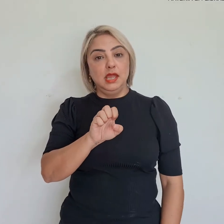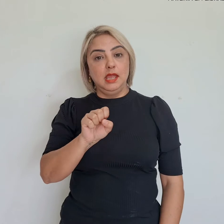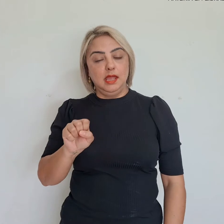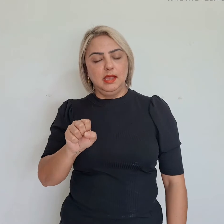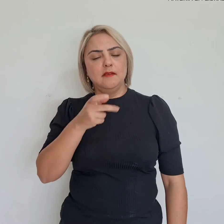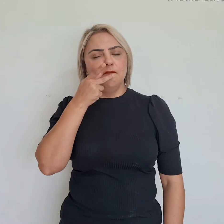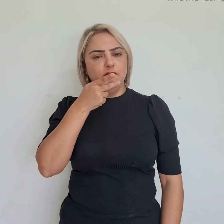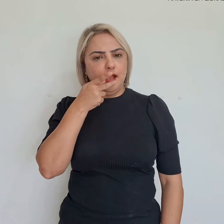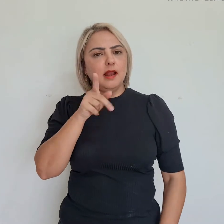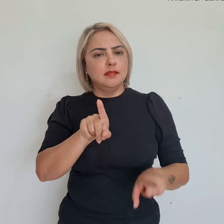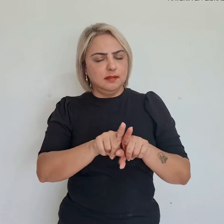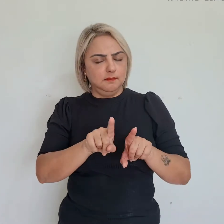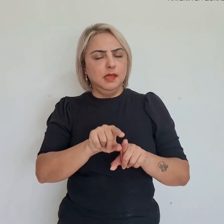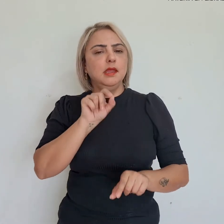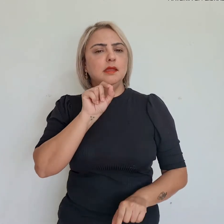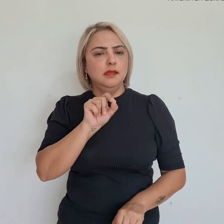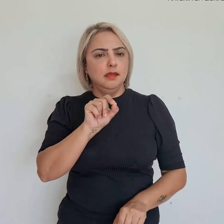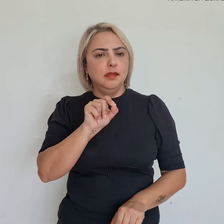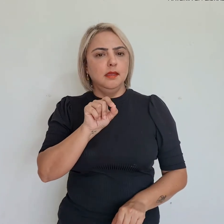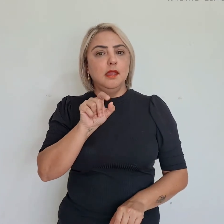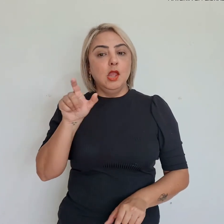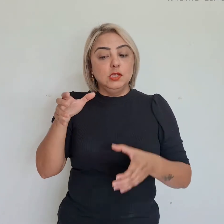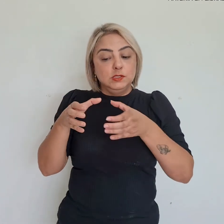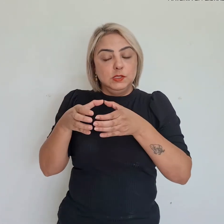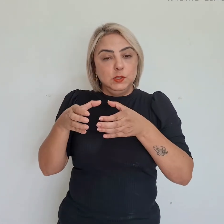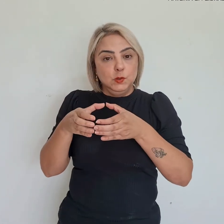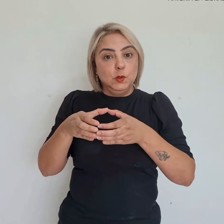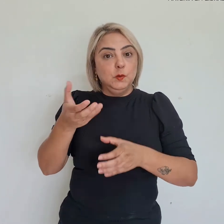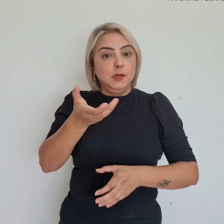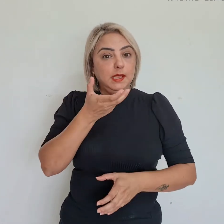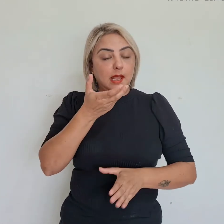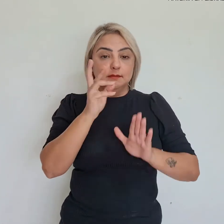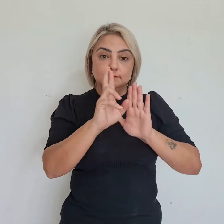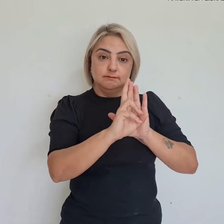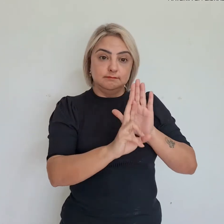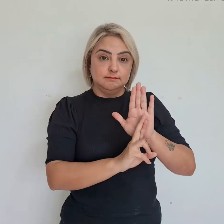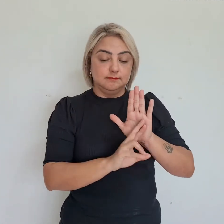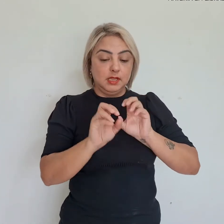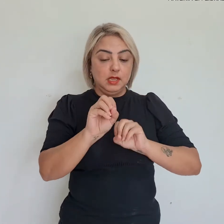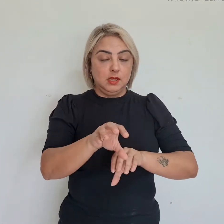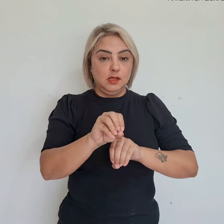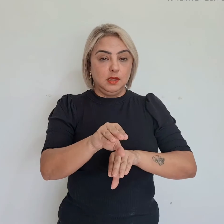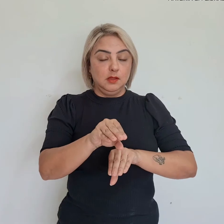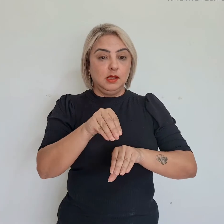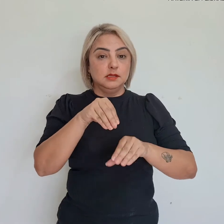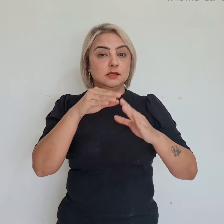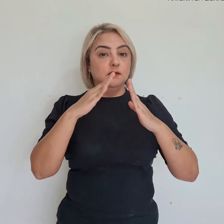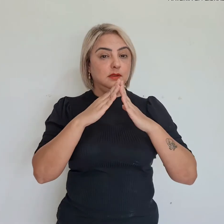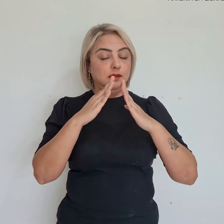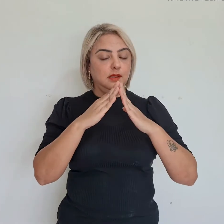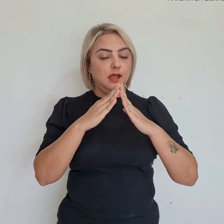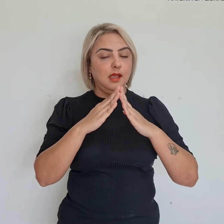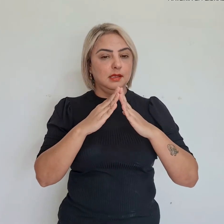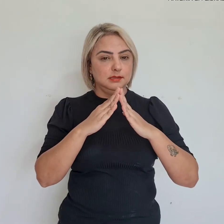afirma que eles querem, com a regulamentação do homeschooling, mais ainda,